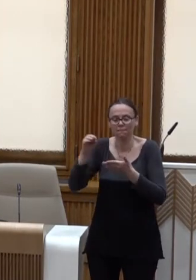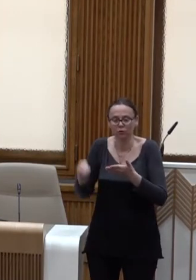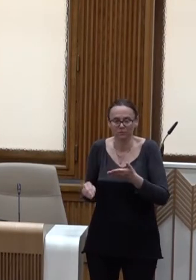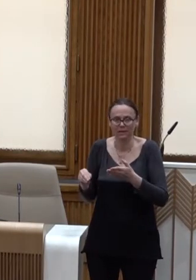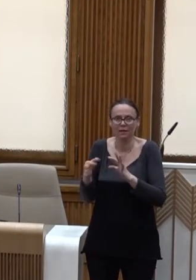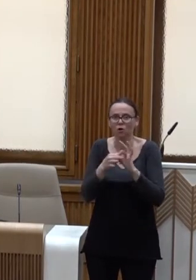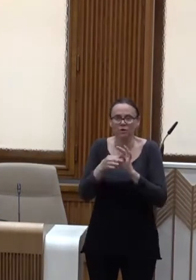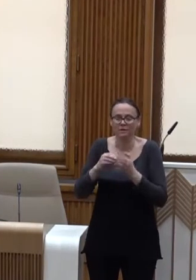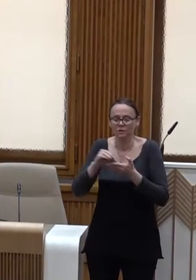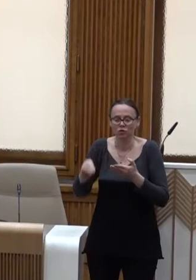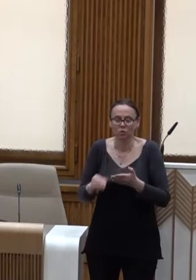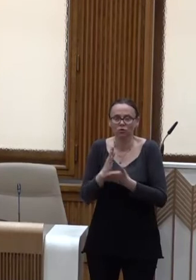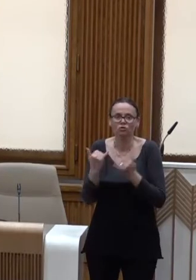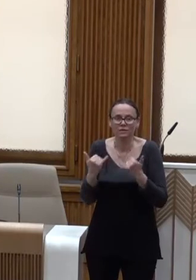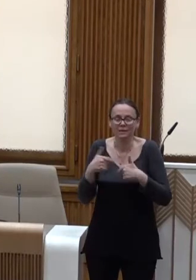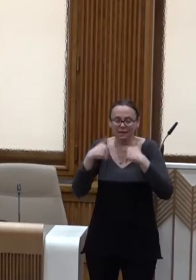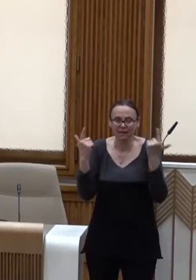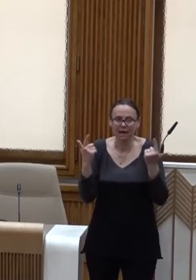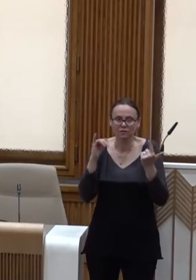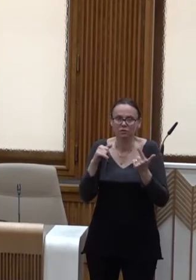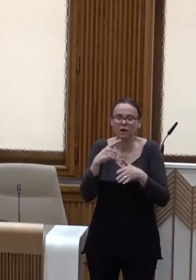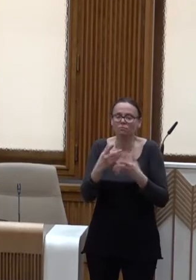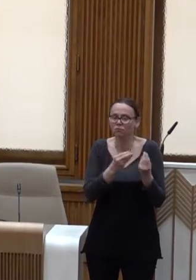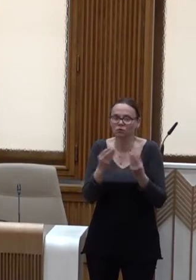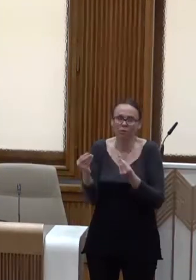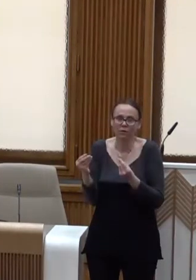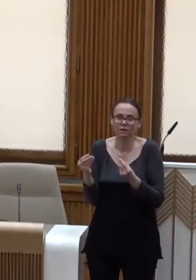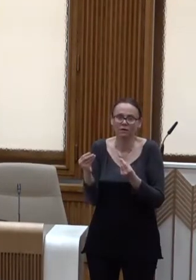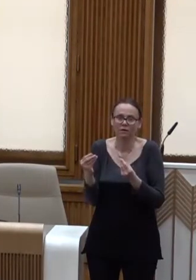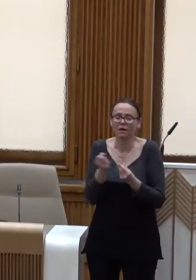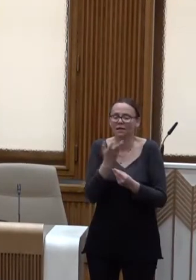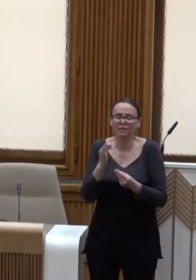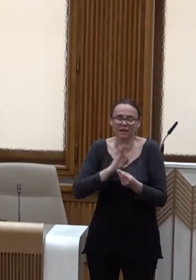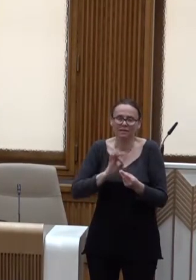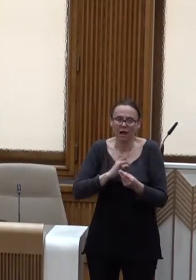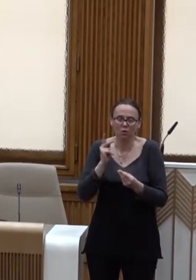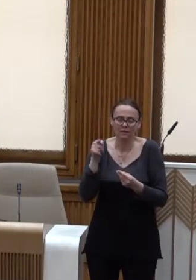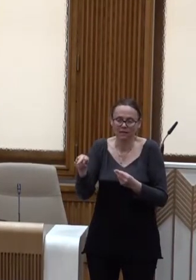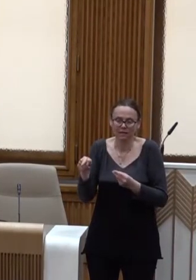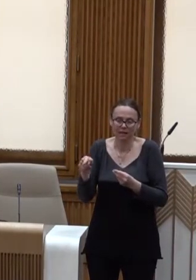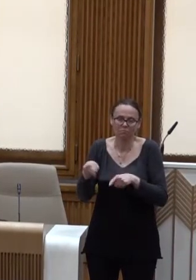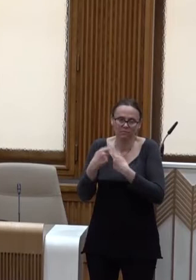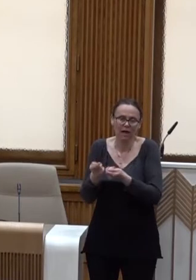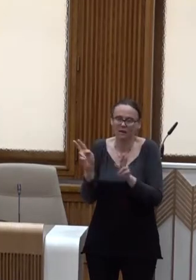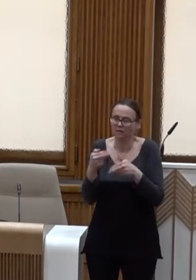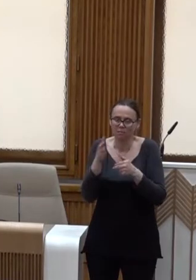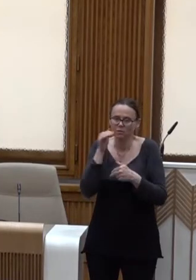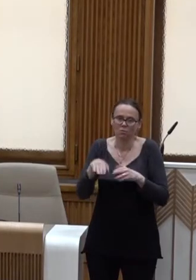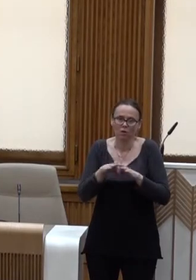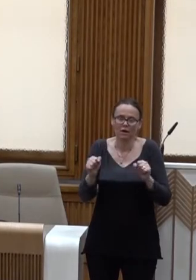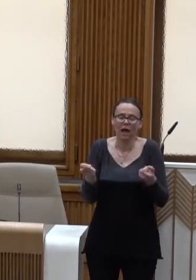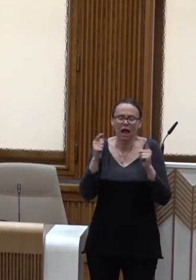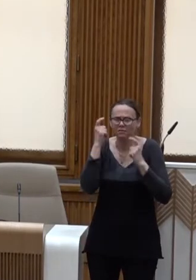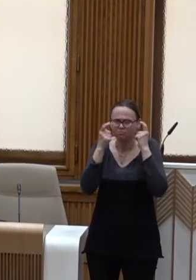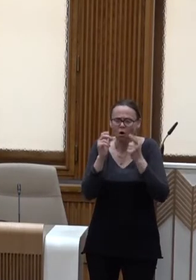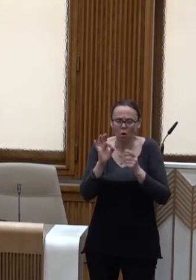koalicijsko pogodbo. Zdaj, že zdaj je verjetno jasno, da številnih nekih nalog, ki ste se jih tam zadali, ne boste mogli izvesti. Ali morda razmišljate o